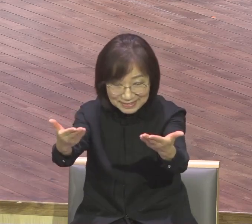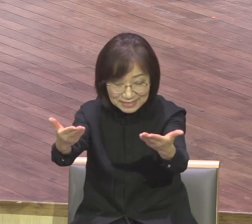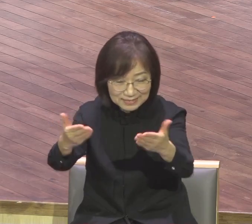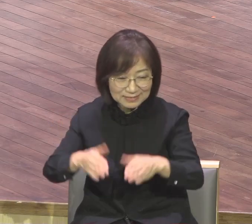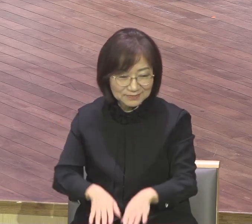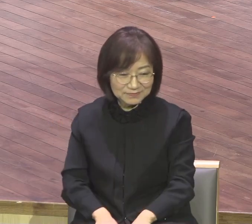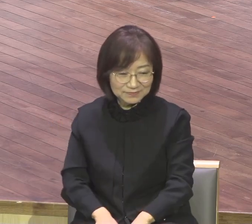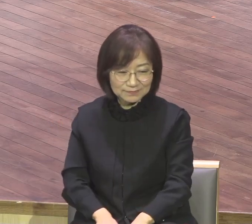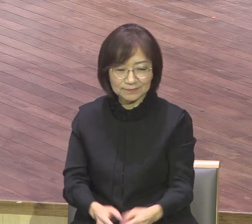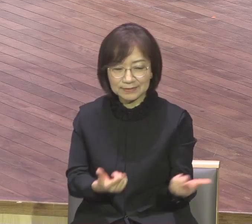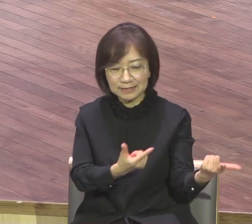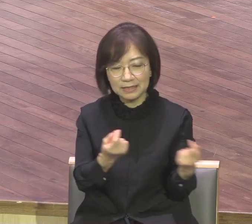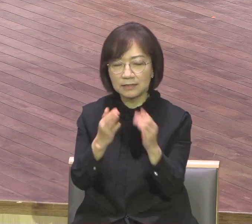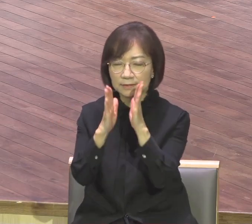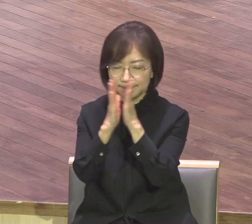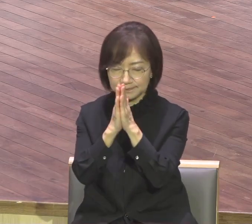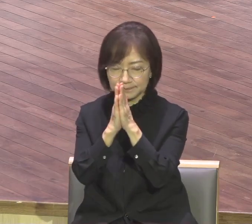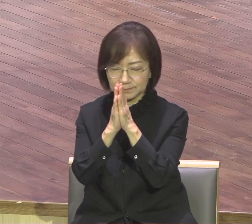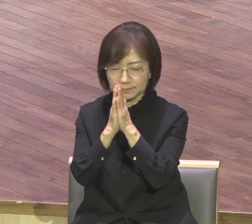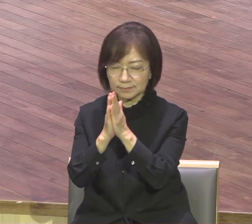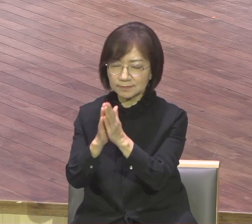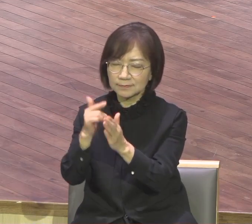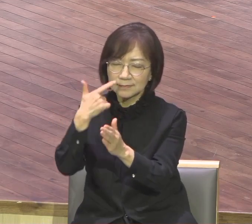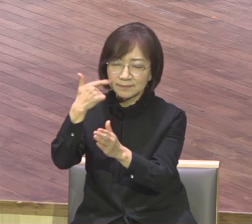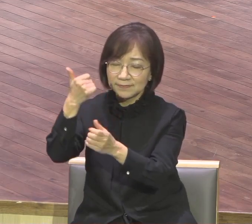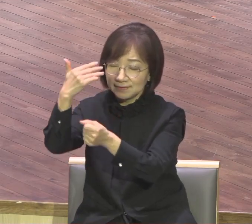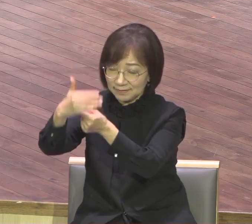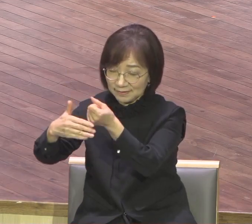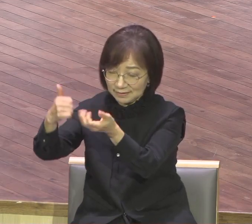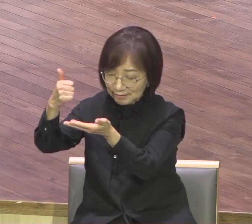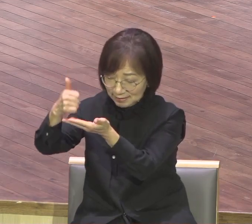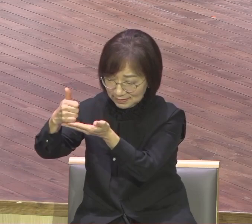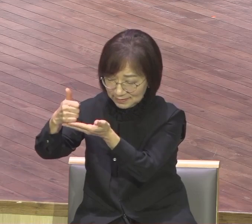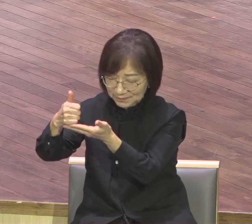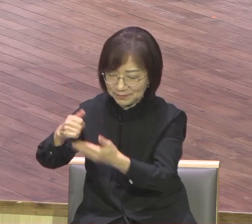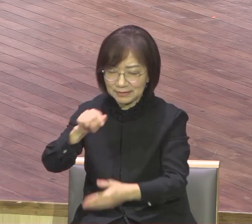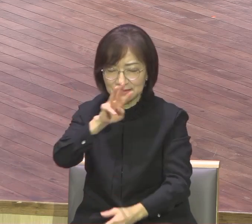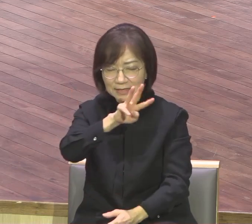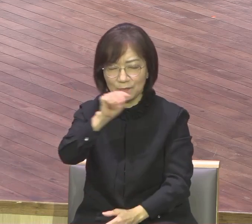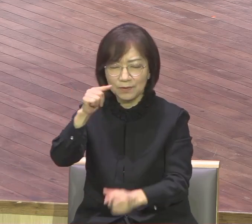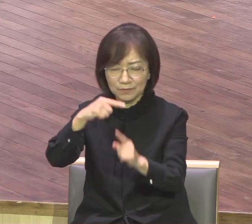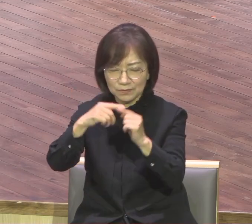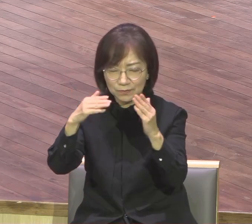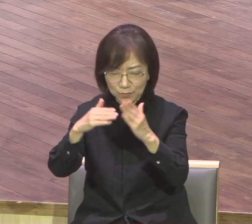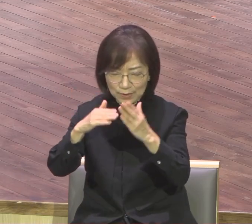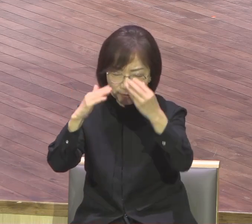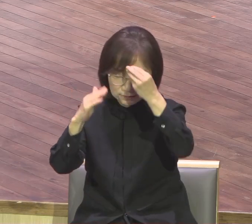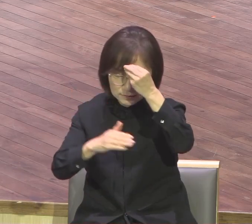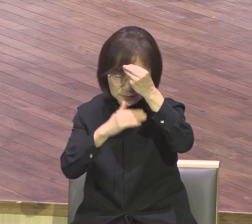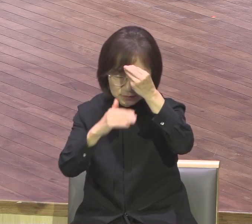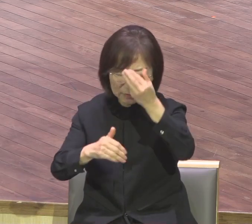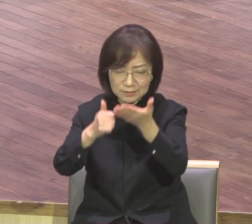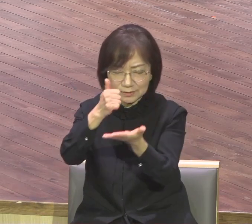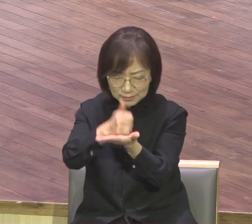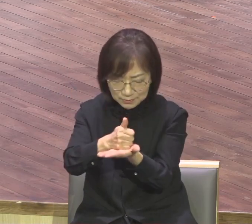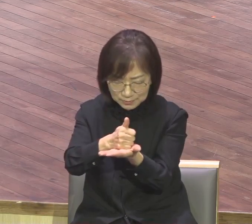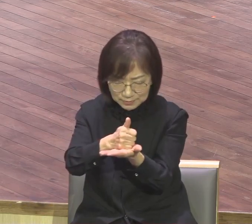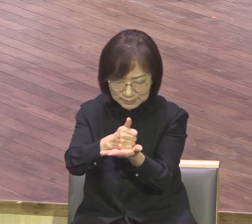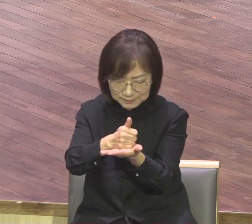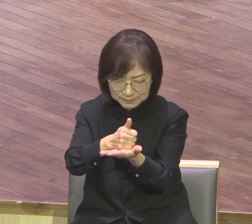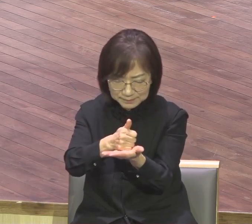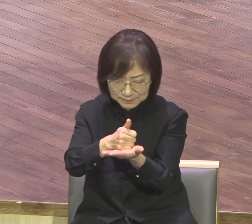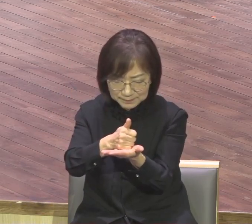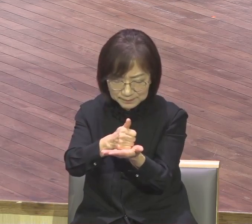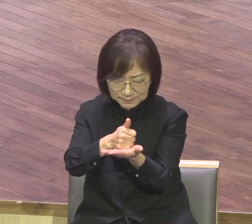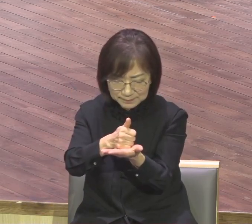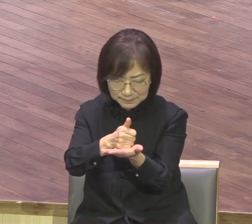victoria esta semana. 기도합시다. Vamos a orar. 아버지 하나님 우리 영계 모든 성도들 Señor Padre, todos los creyentes